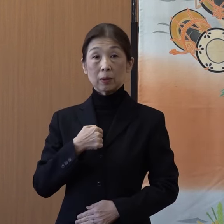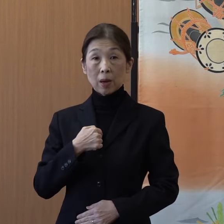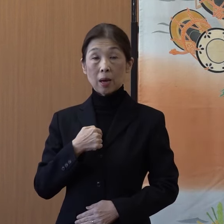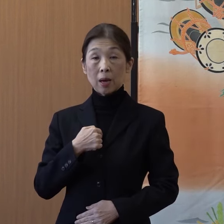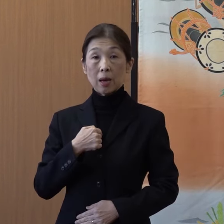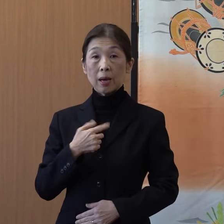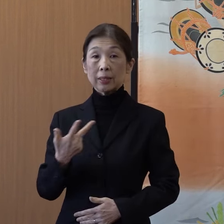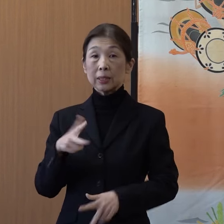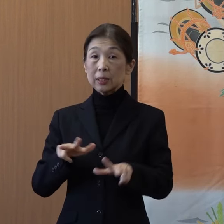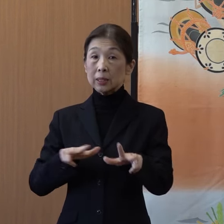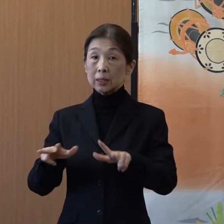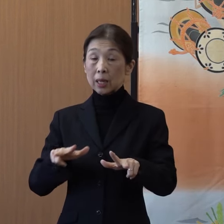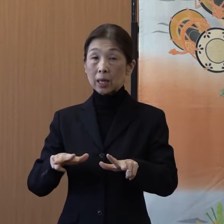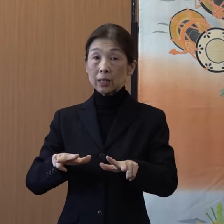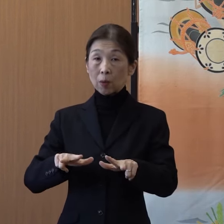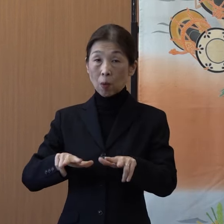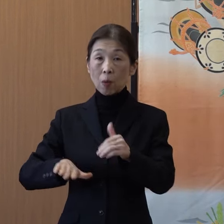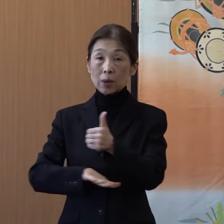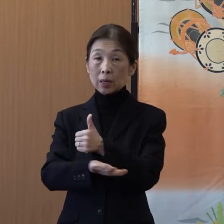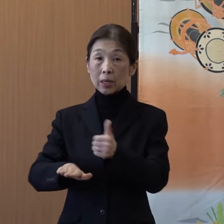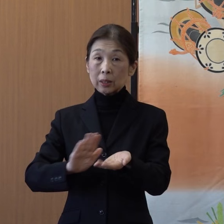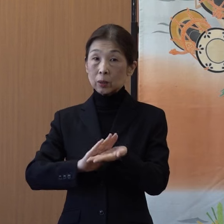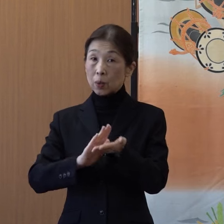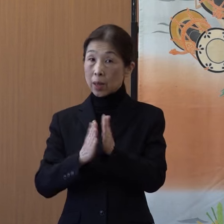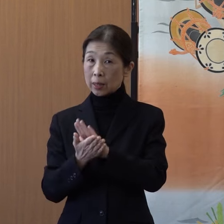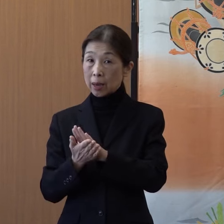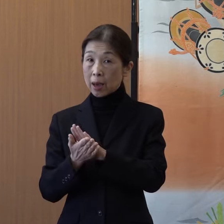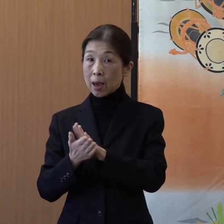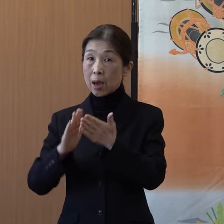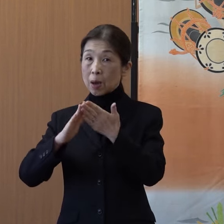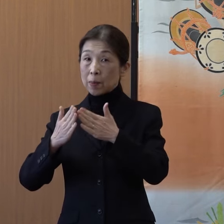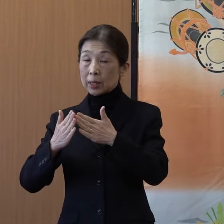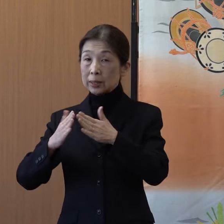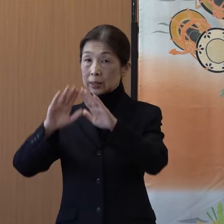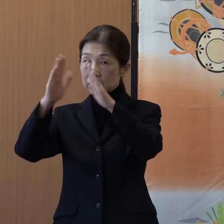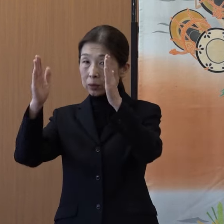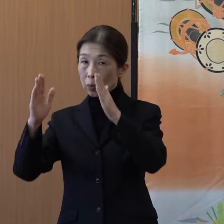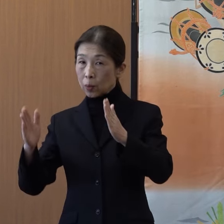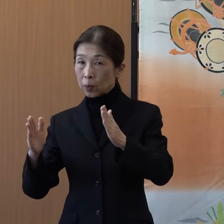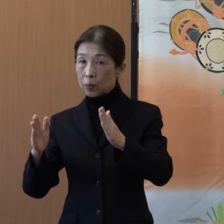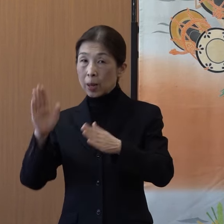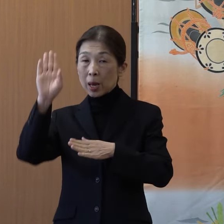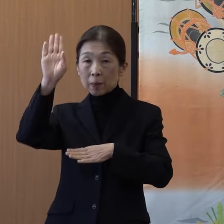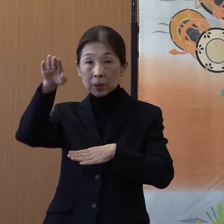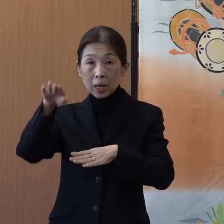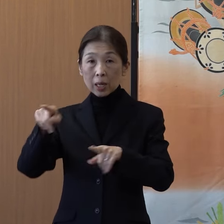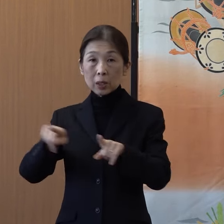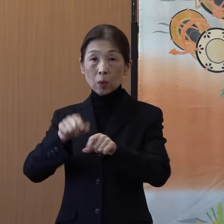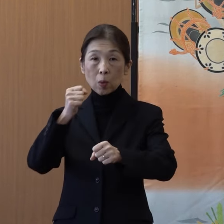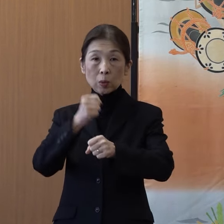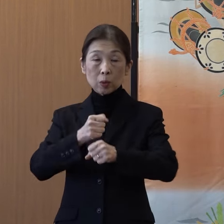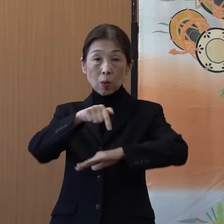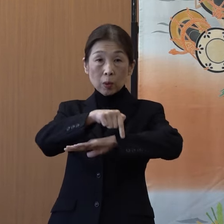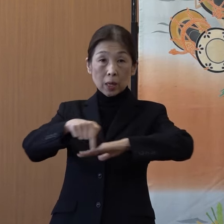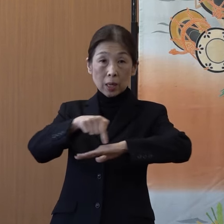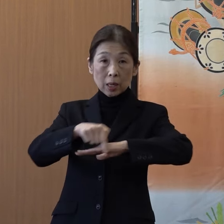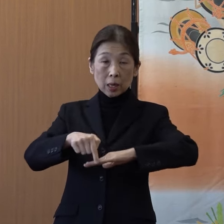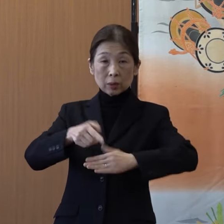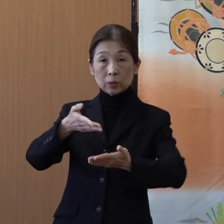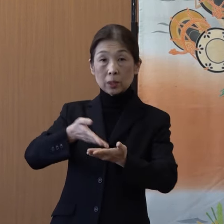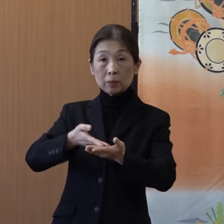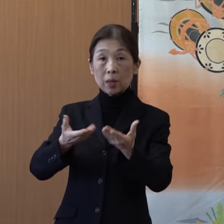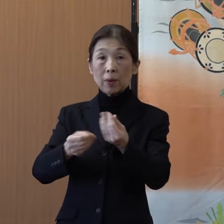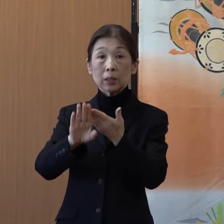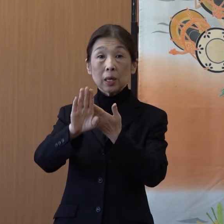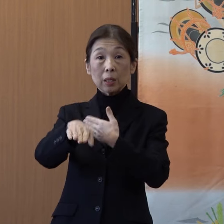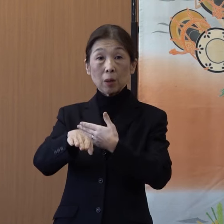り巻く環境の変化、あるいは都市像および未来競争計画を説明した後、初めての